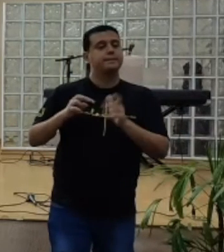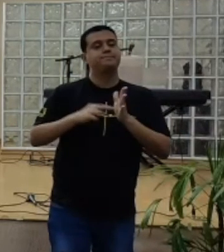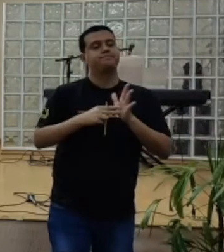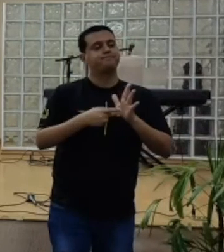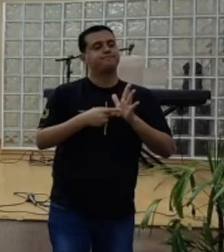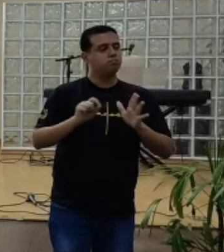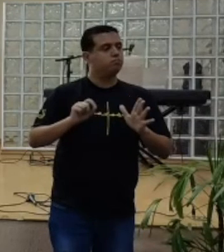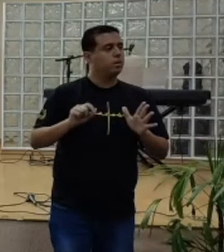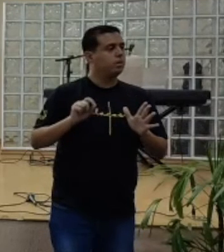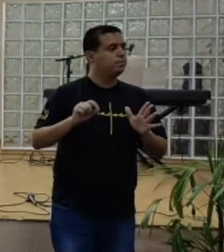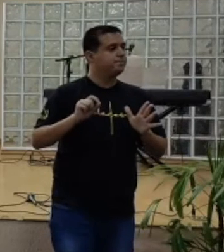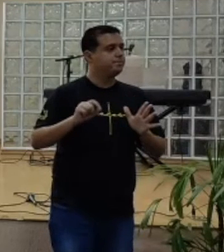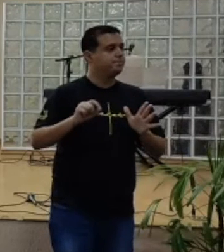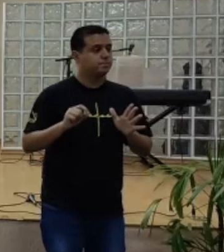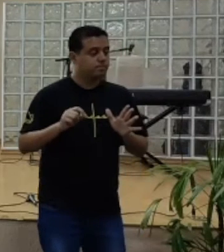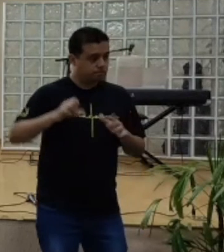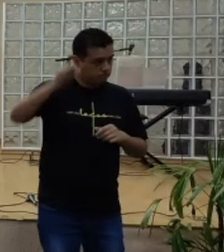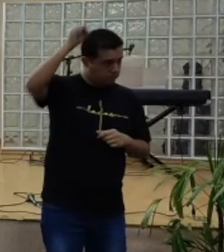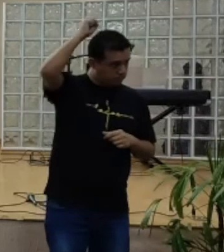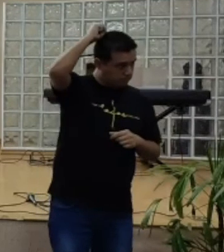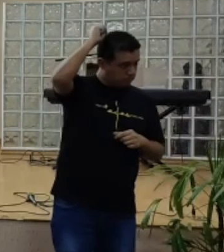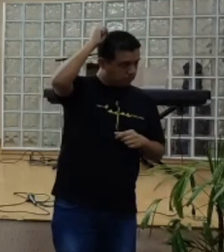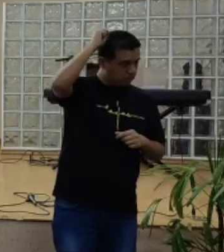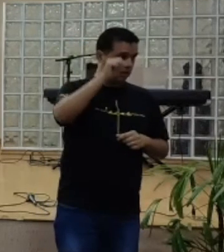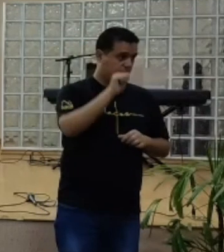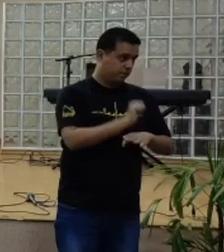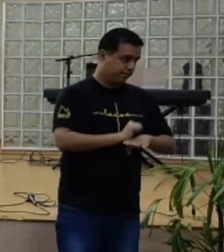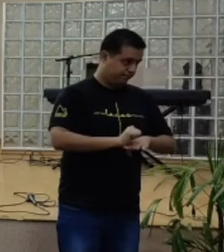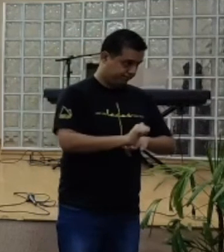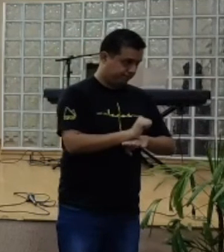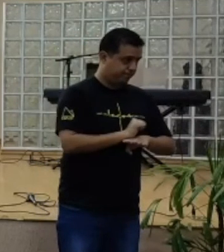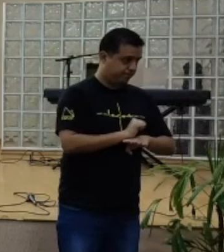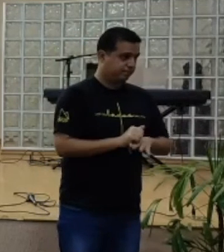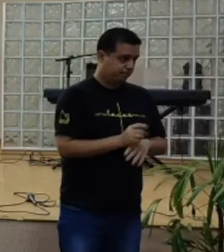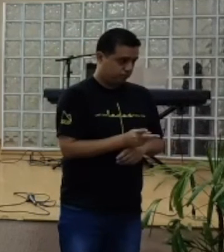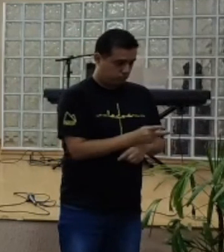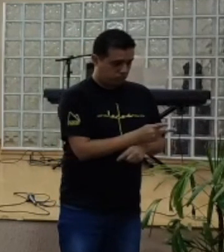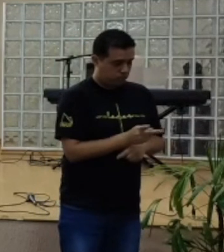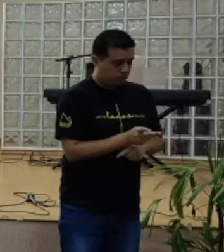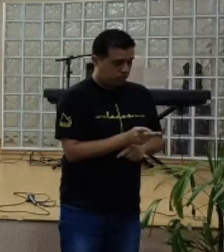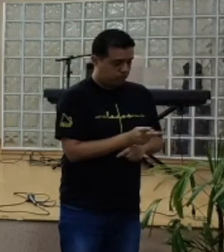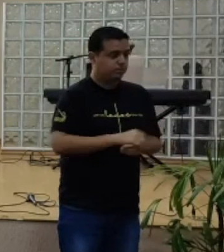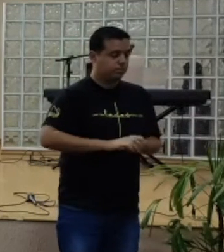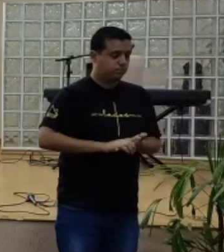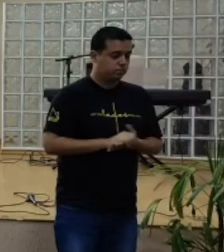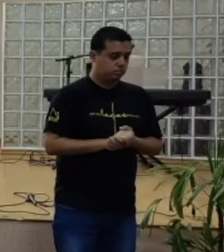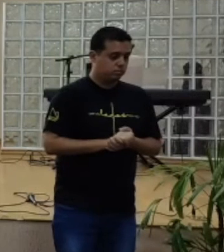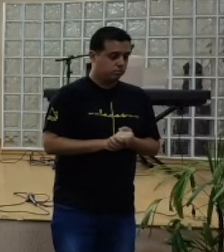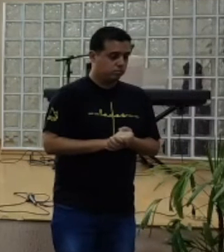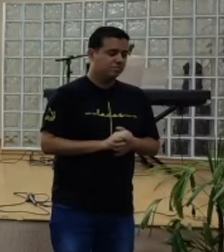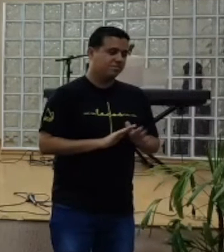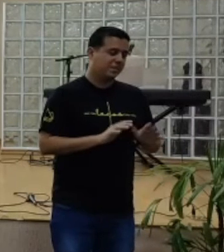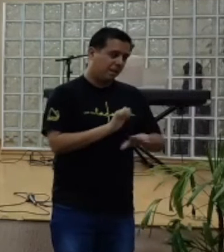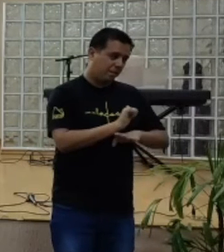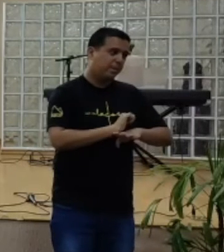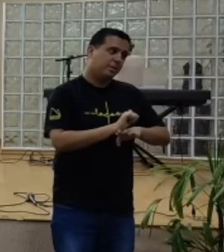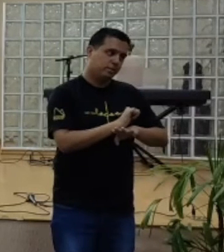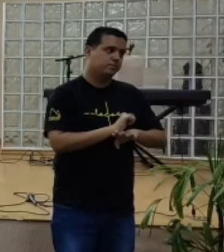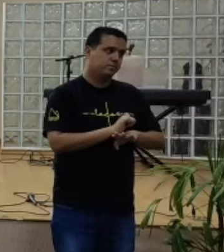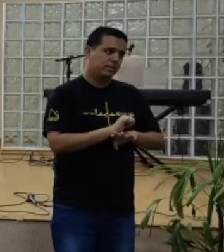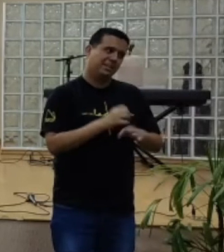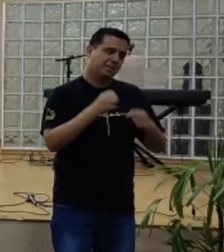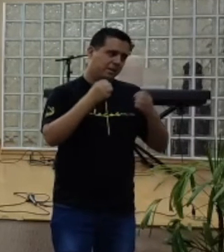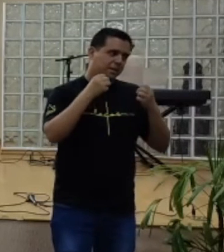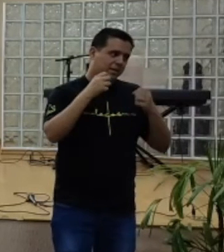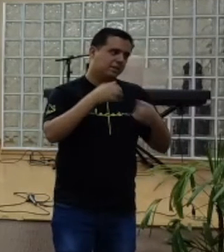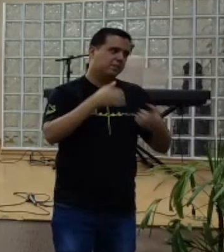seguinte: Sara e Abraão, e aqui colocando o peso na decisão de Abraão. Por quê?